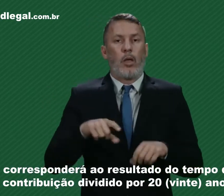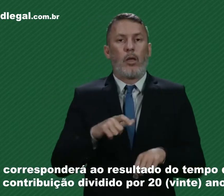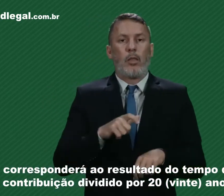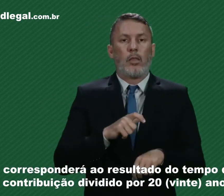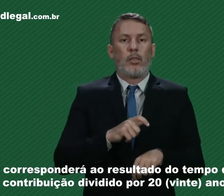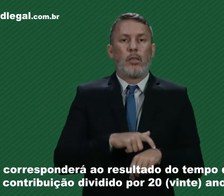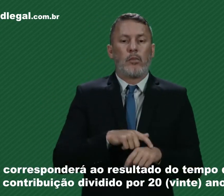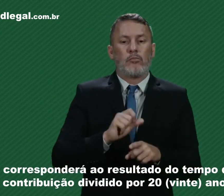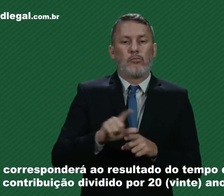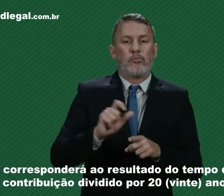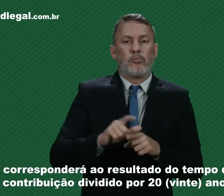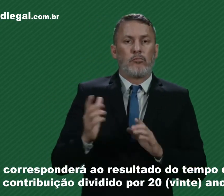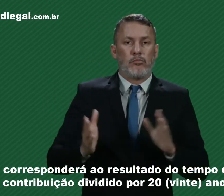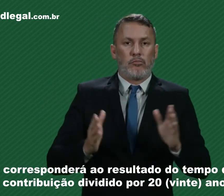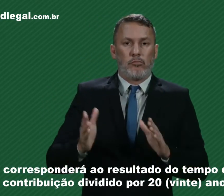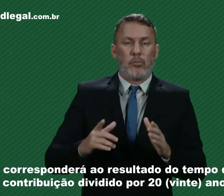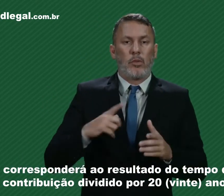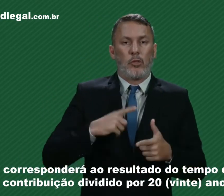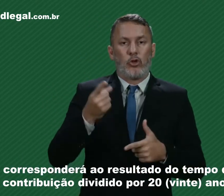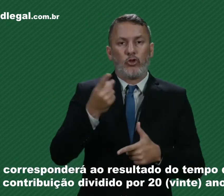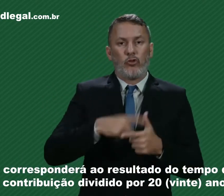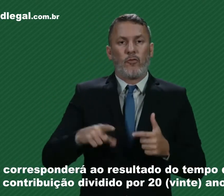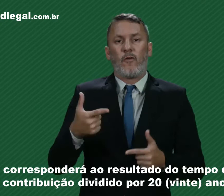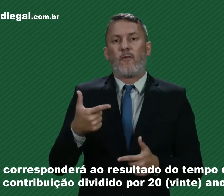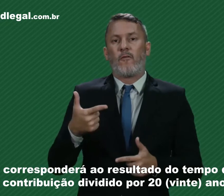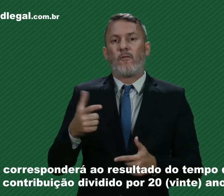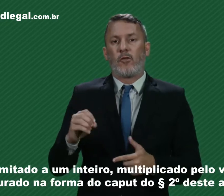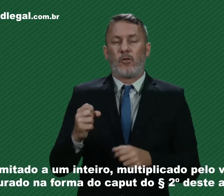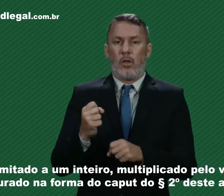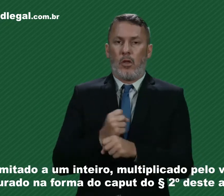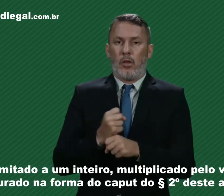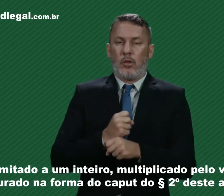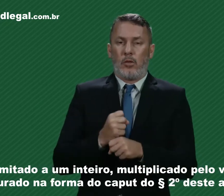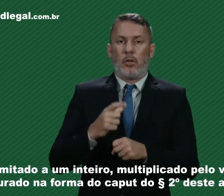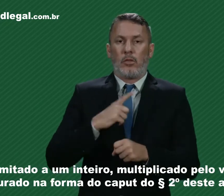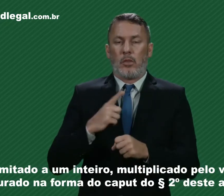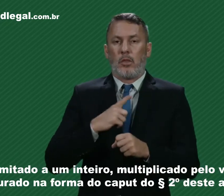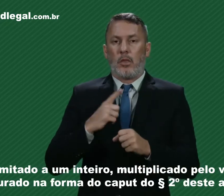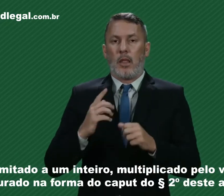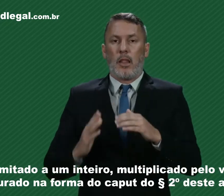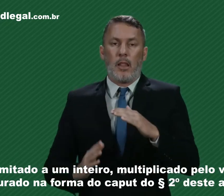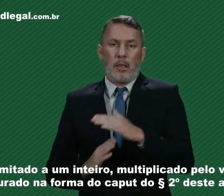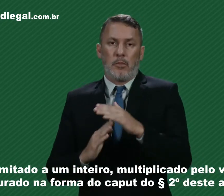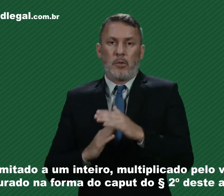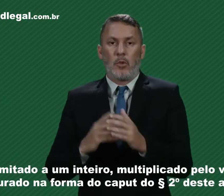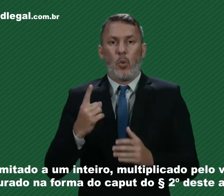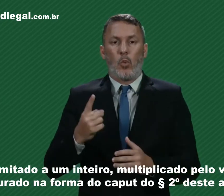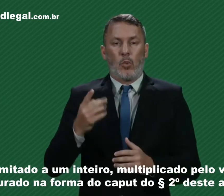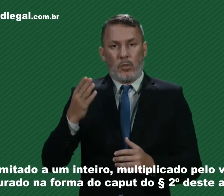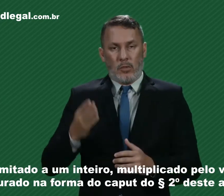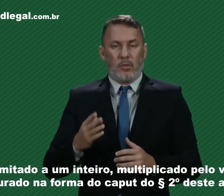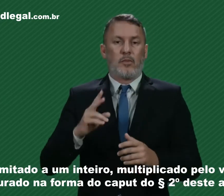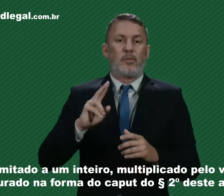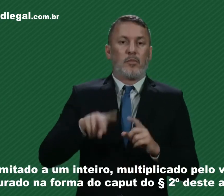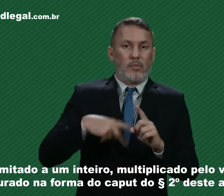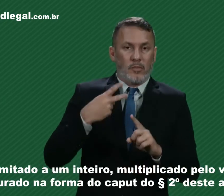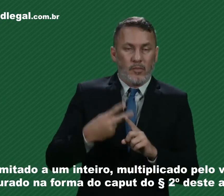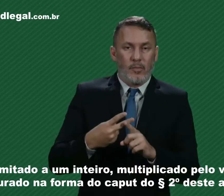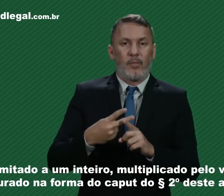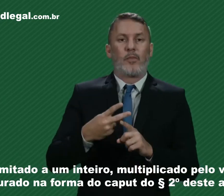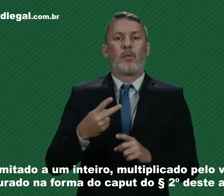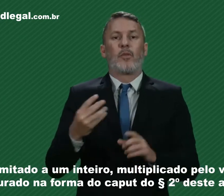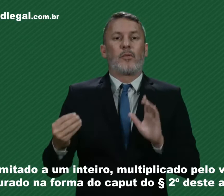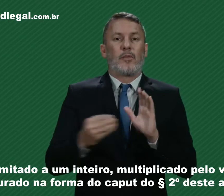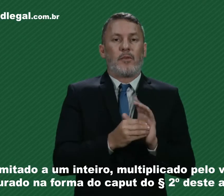resultado do tempo de contribuição dividido por 20 anos, limitado a 1 inteiro, multiplicado pelo valor apurado